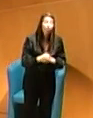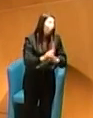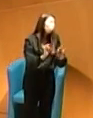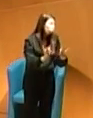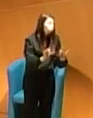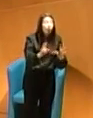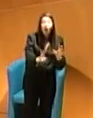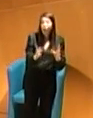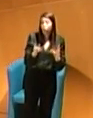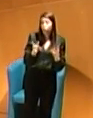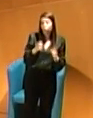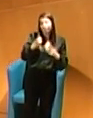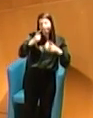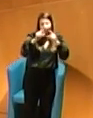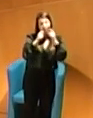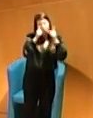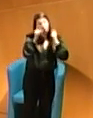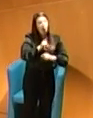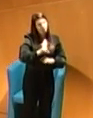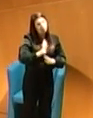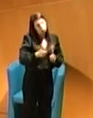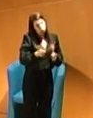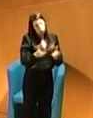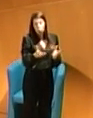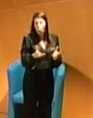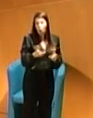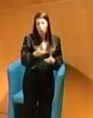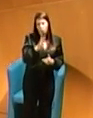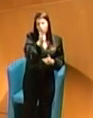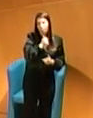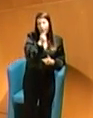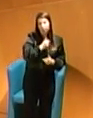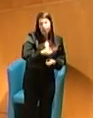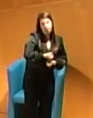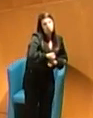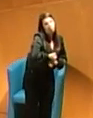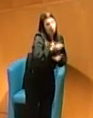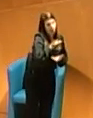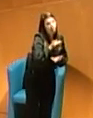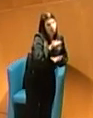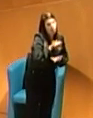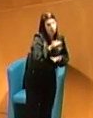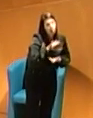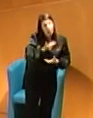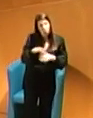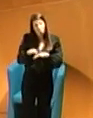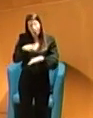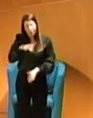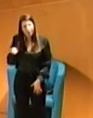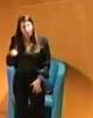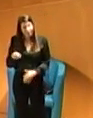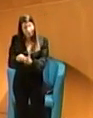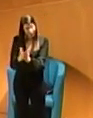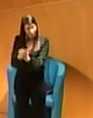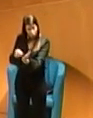je dirais que la chance qu'on a, nous les femmes, c'est qu'on peut parler plus facilement que les hommes. Voilà, c'est ça. Mon mari, il le dit dans le